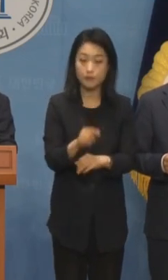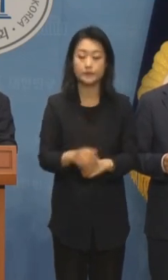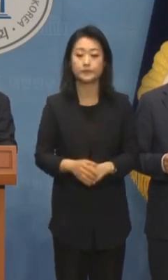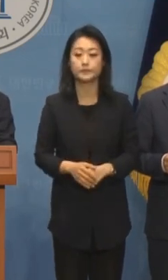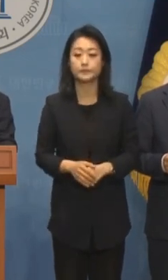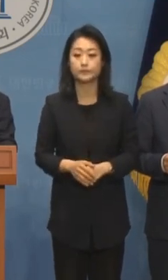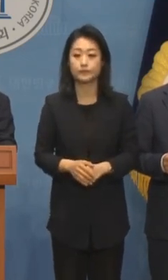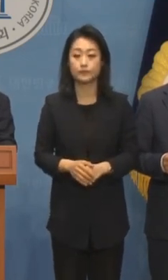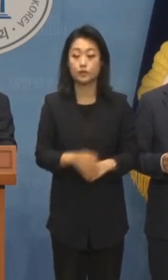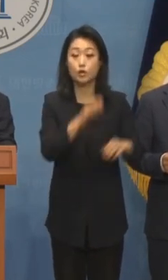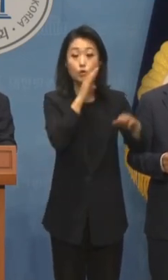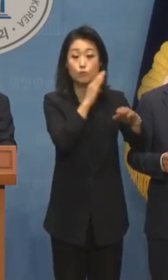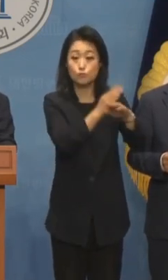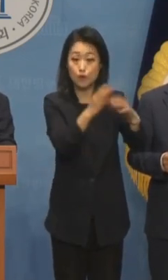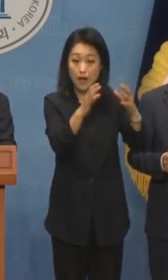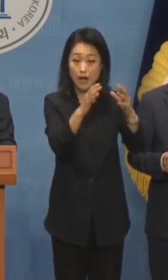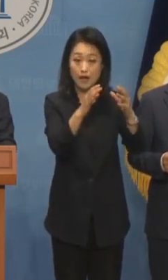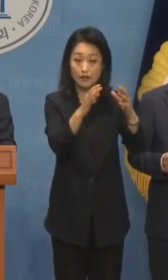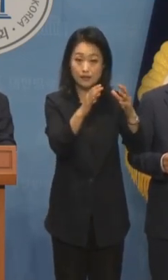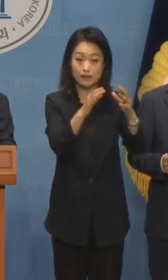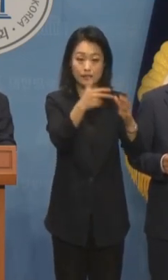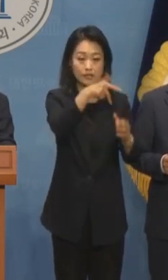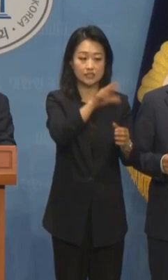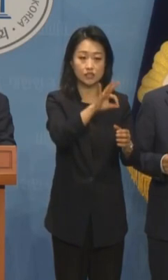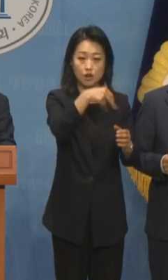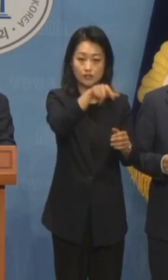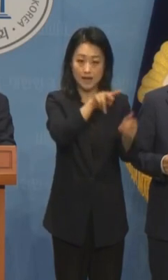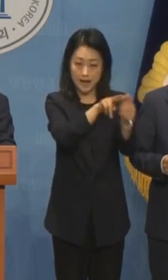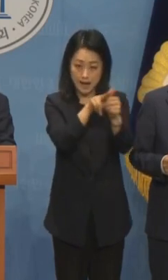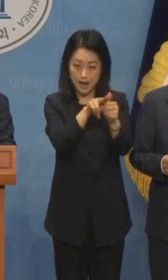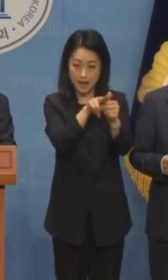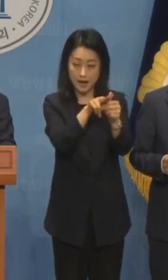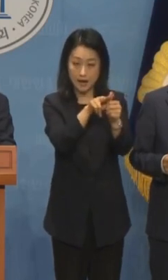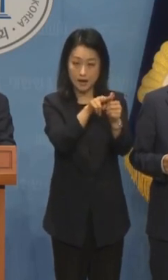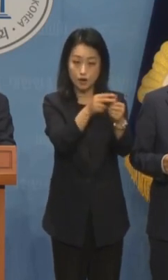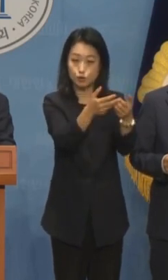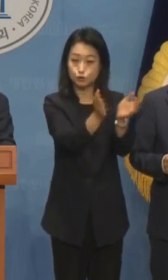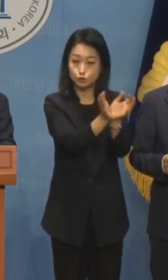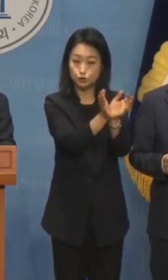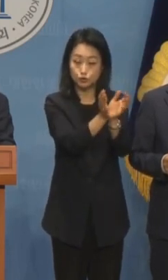사건은 북한의 정찰총국, 통일전선부,